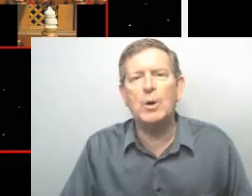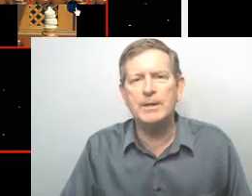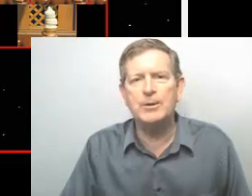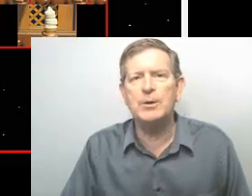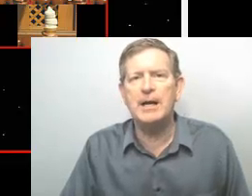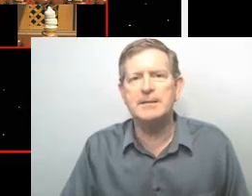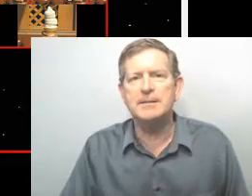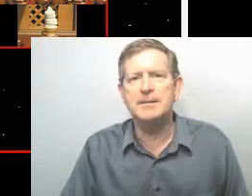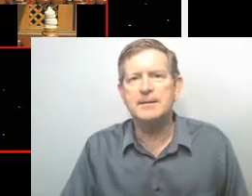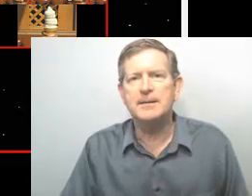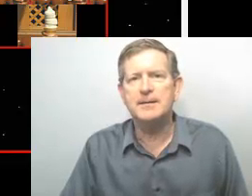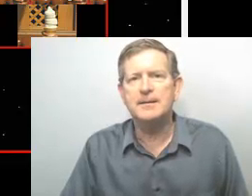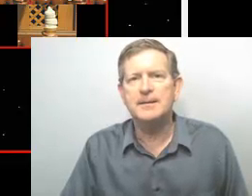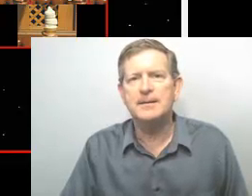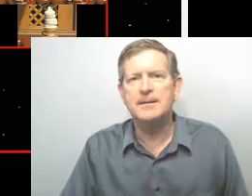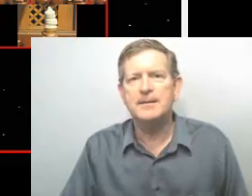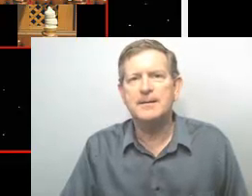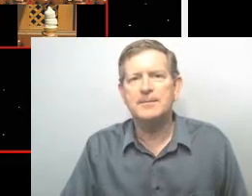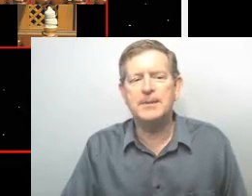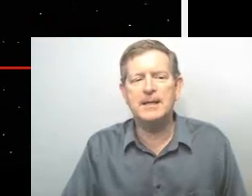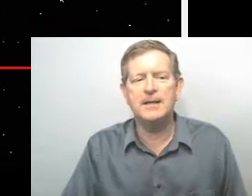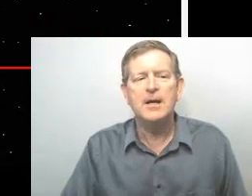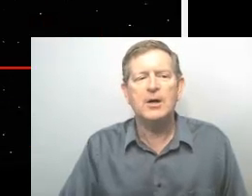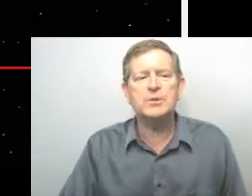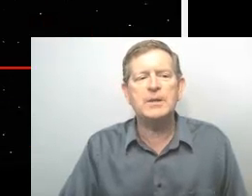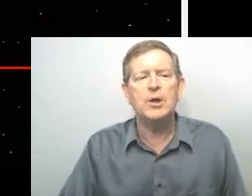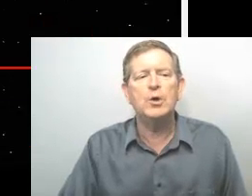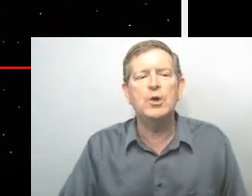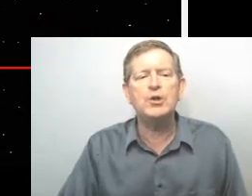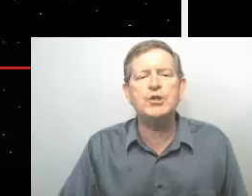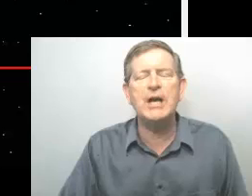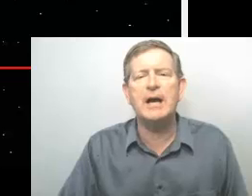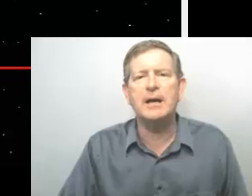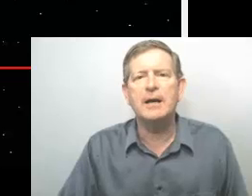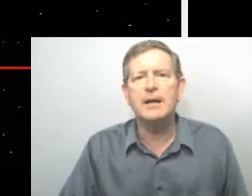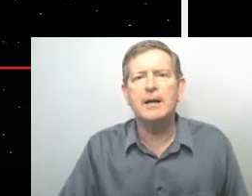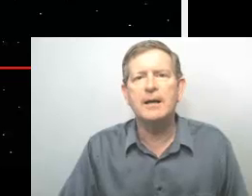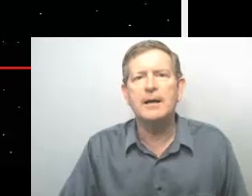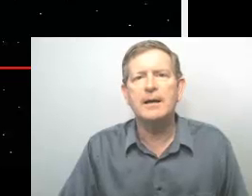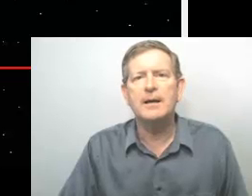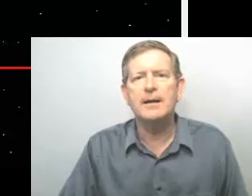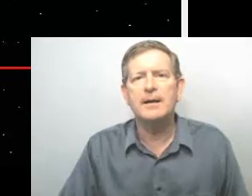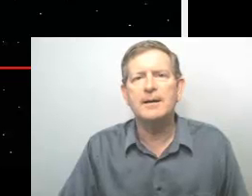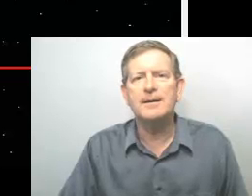Les cornets de glace. Bien. Ensuite, le chien.